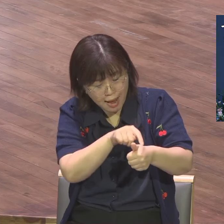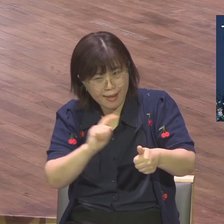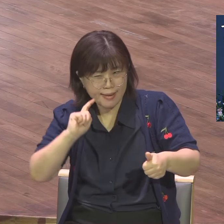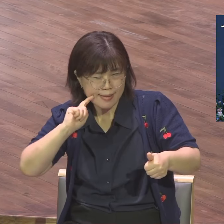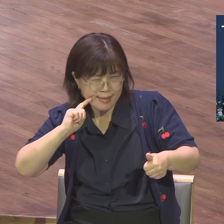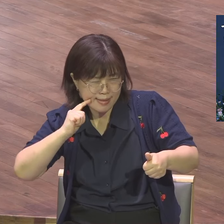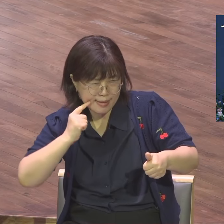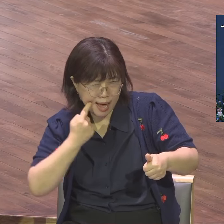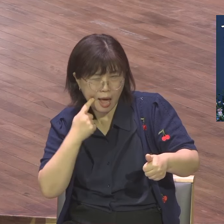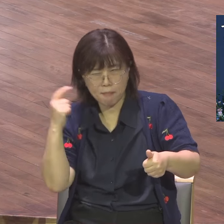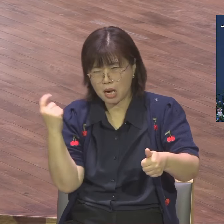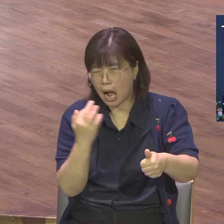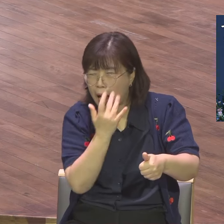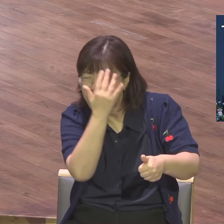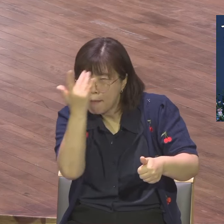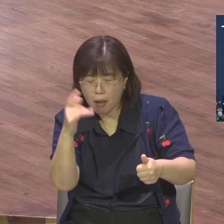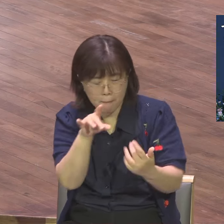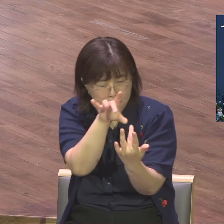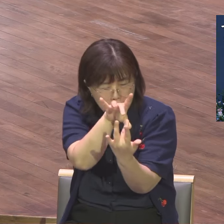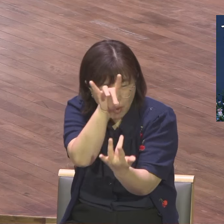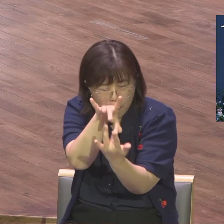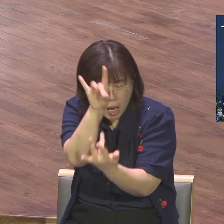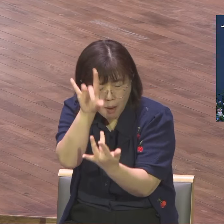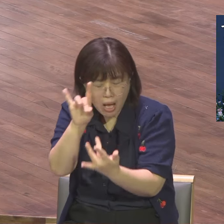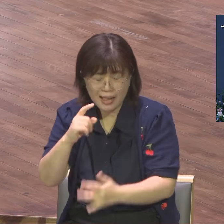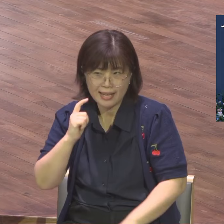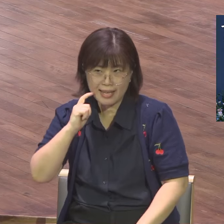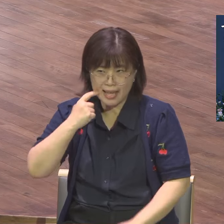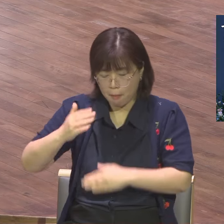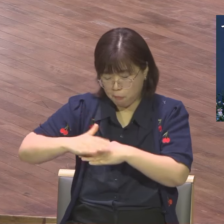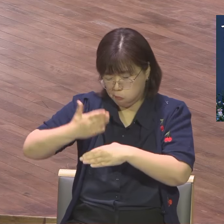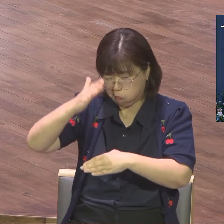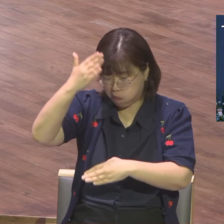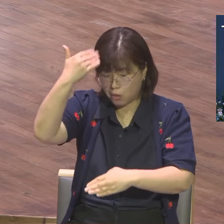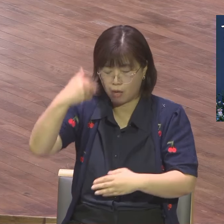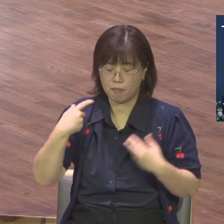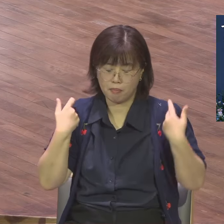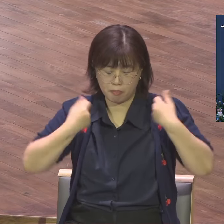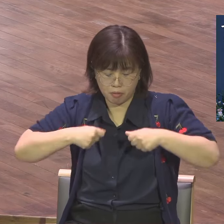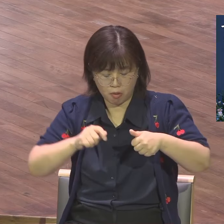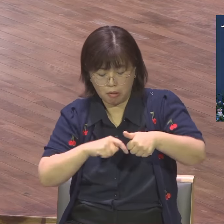얼마나 잘생겼는지 얼마나 뭐 아름다운지.